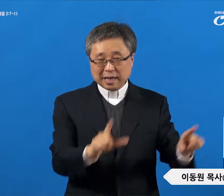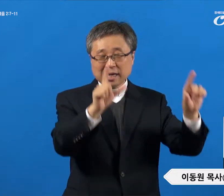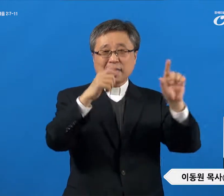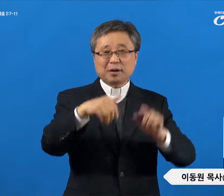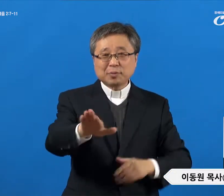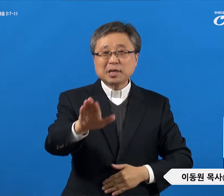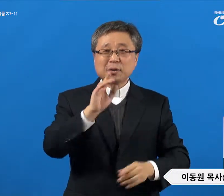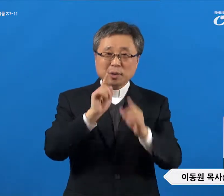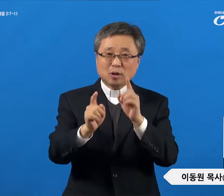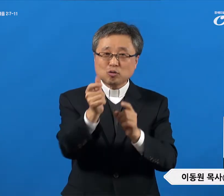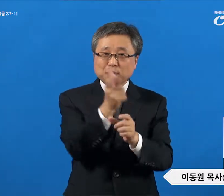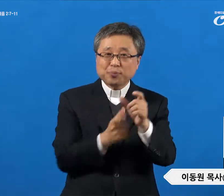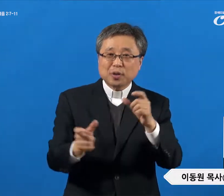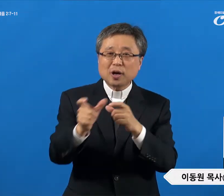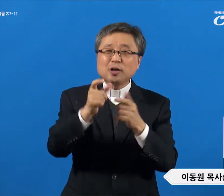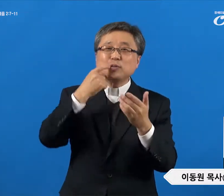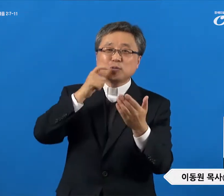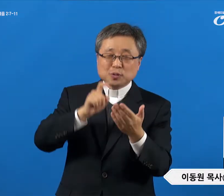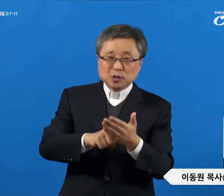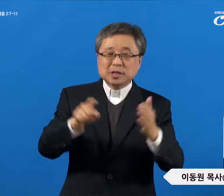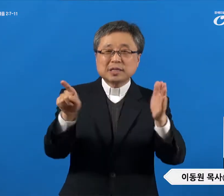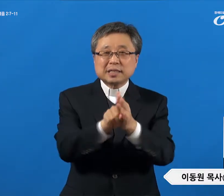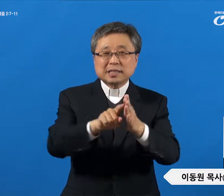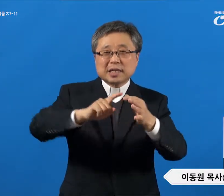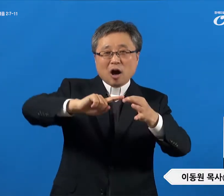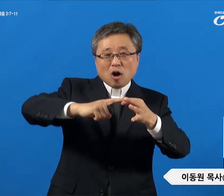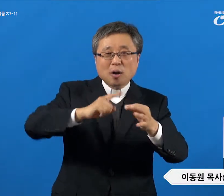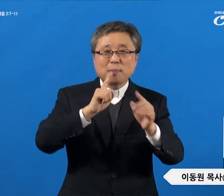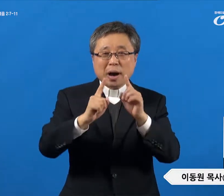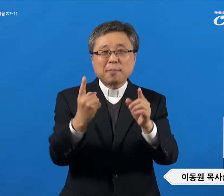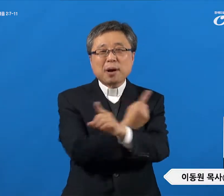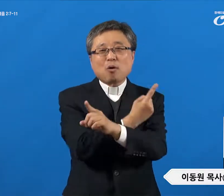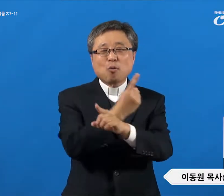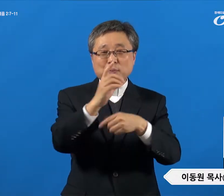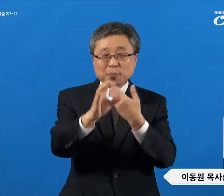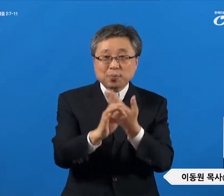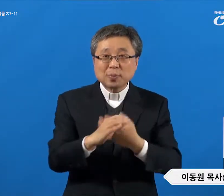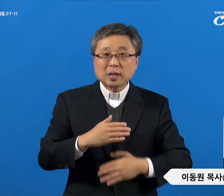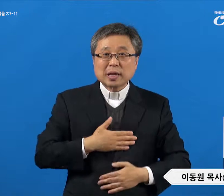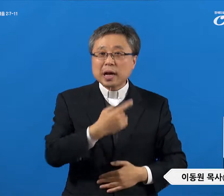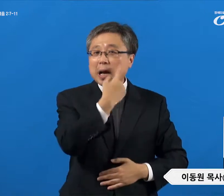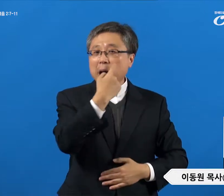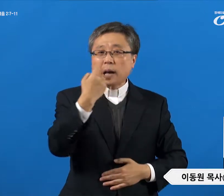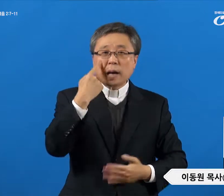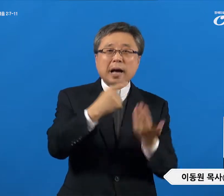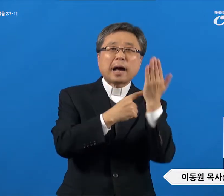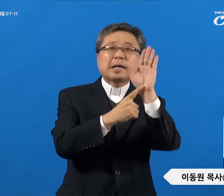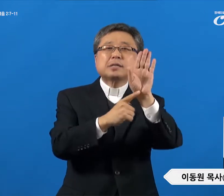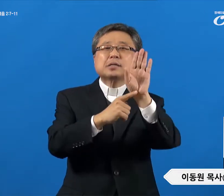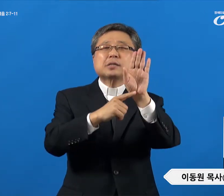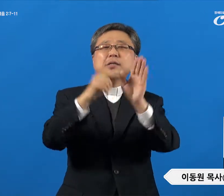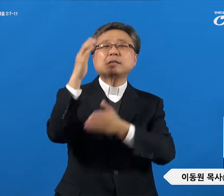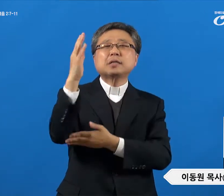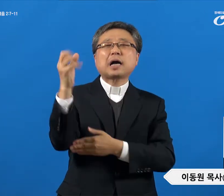말을 좀 더 쉽게 오늘 우리가 쓰는 신앙 언어로 바꿔서 말한다면 간증을 가진 자로 사는 거예요. 간증을 가진